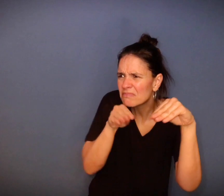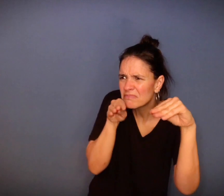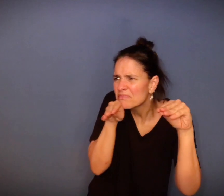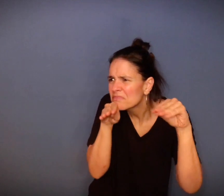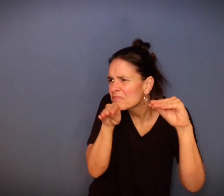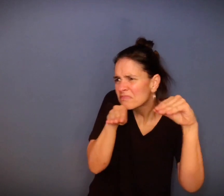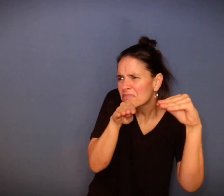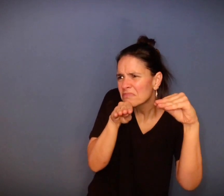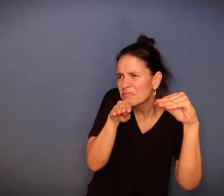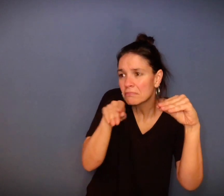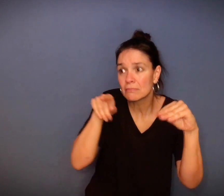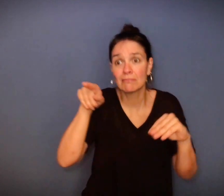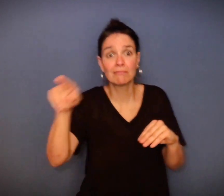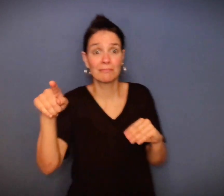Quelle sorte d'oiseau es-tu?